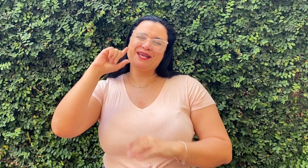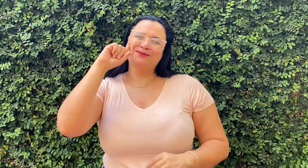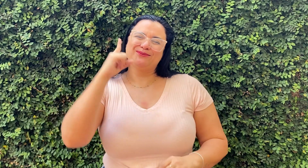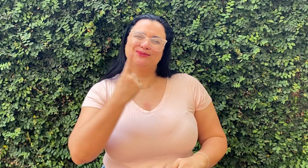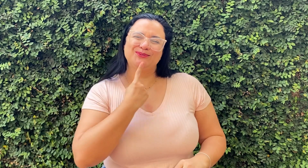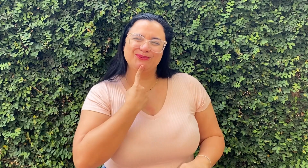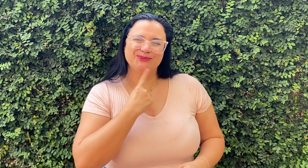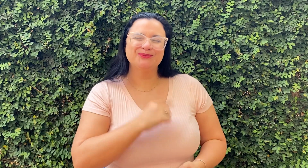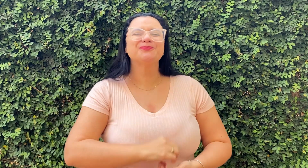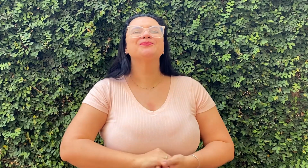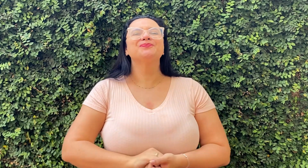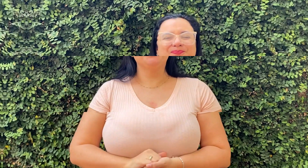surdo.